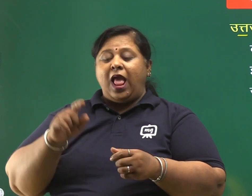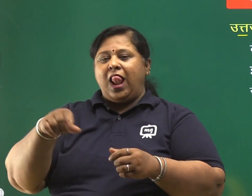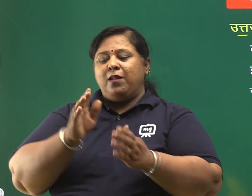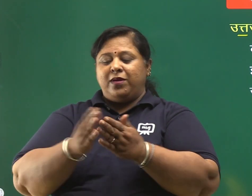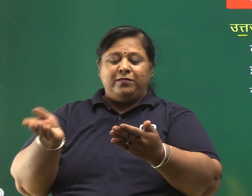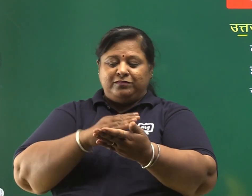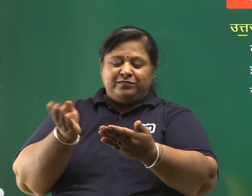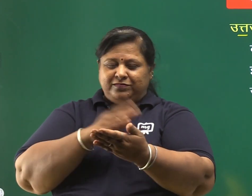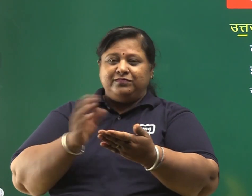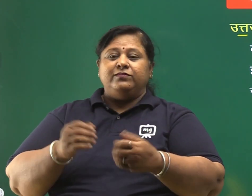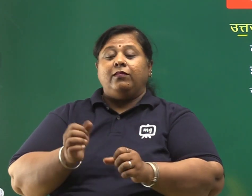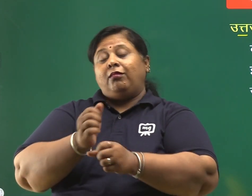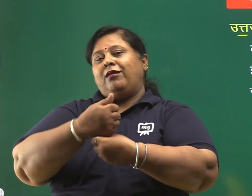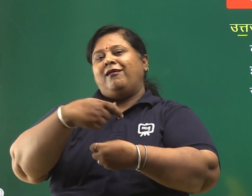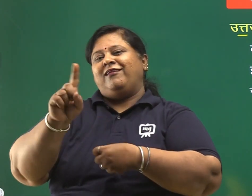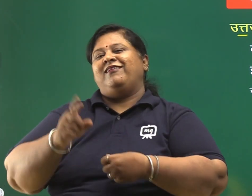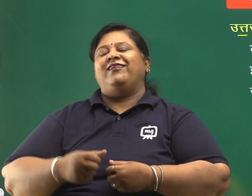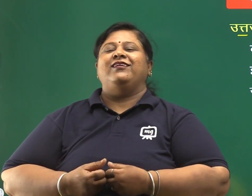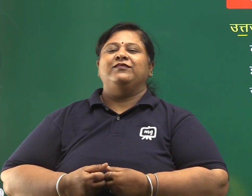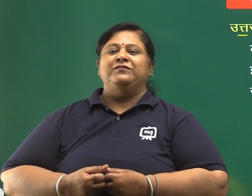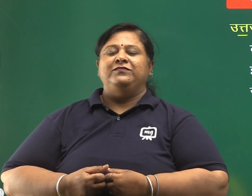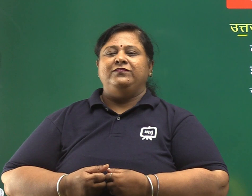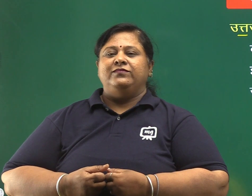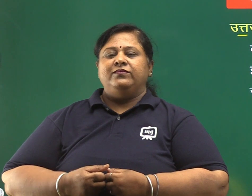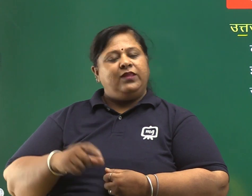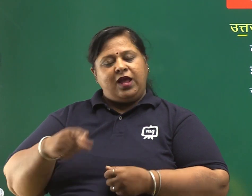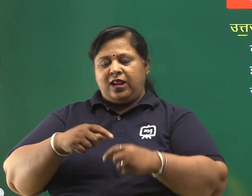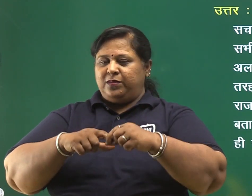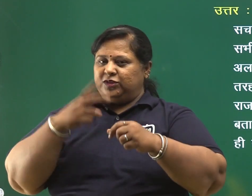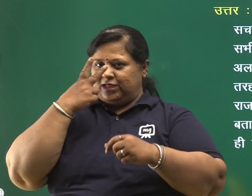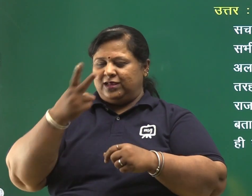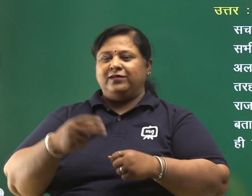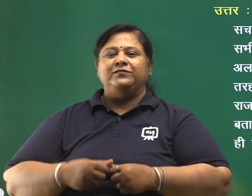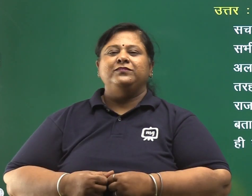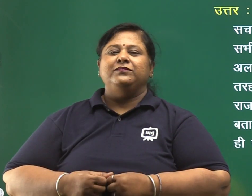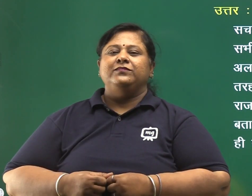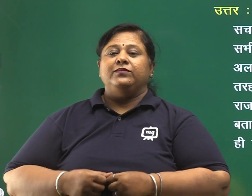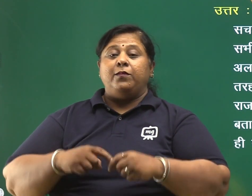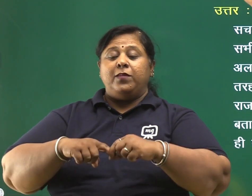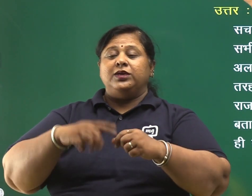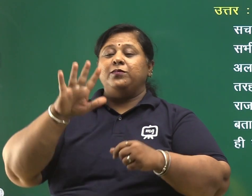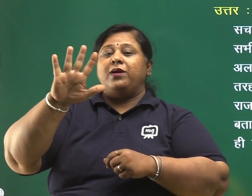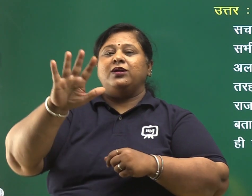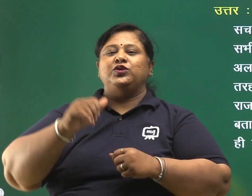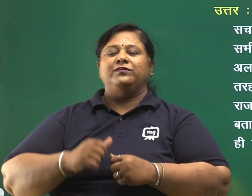एल्बम तैयार किया था। आगे का प्रश्न देखते हैं। प्रश्न